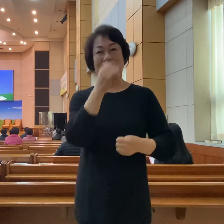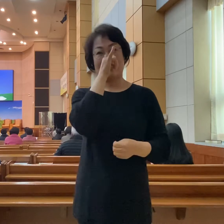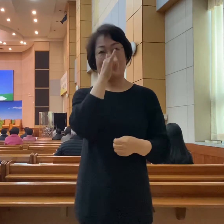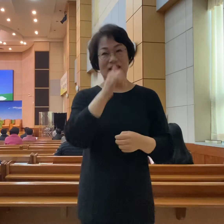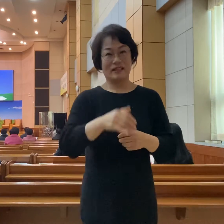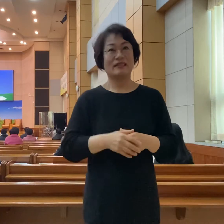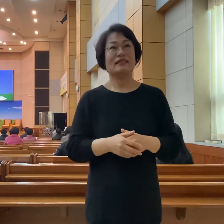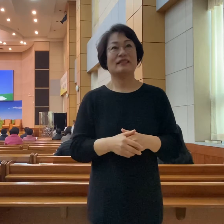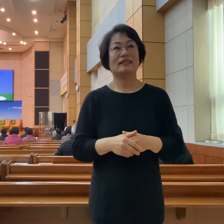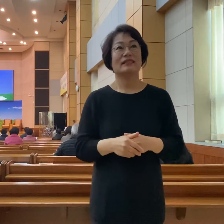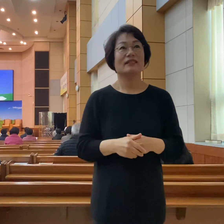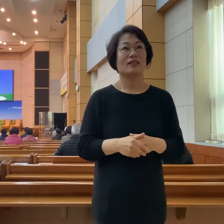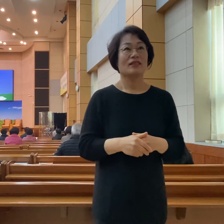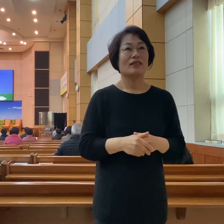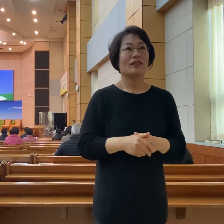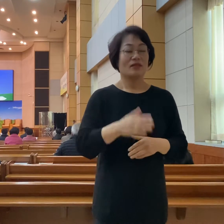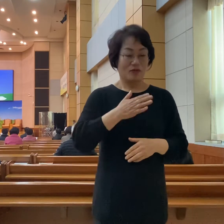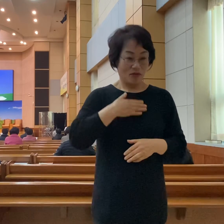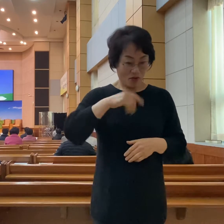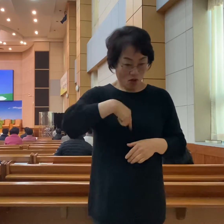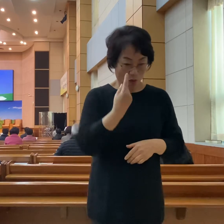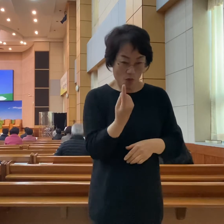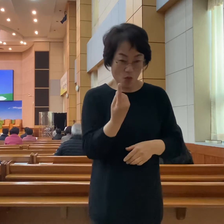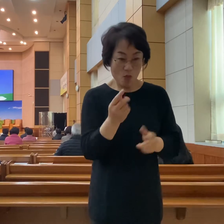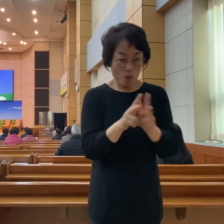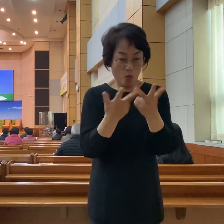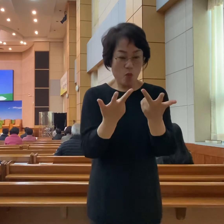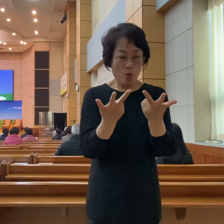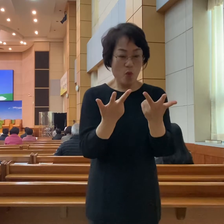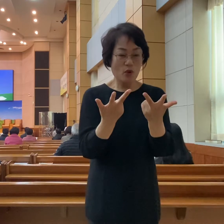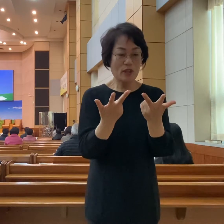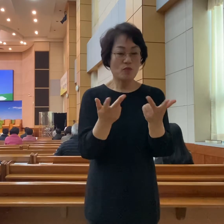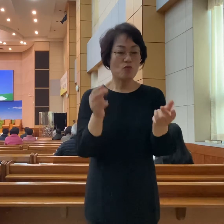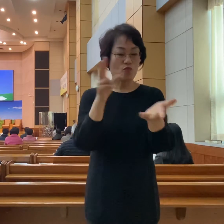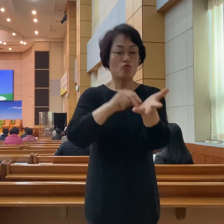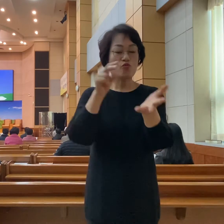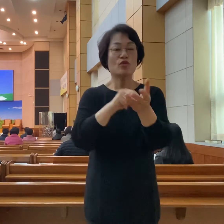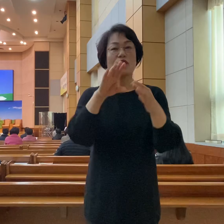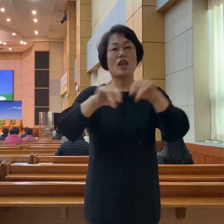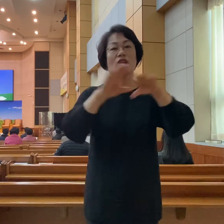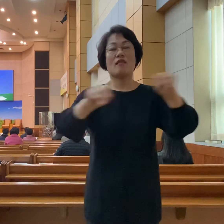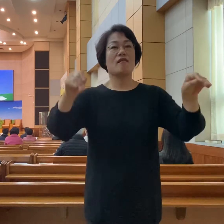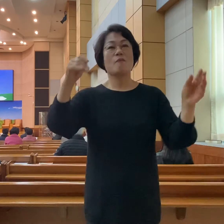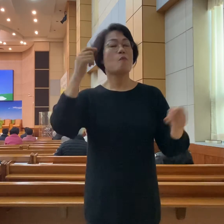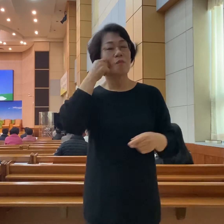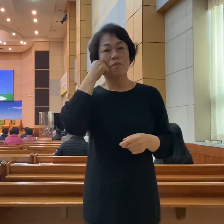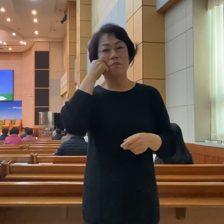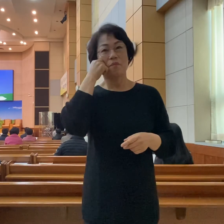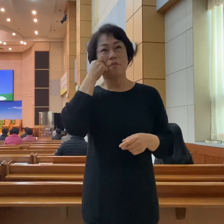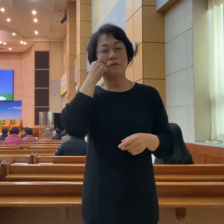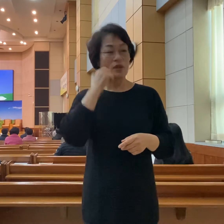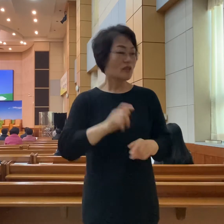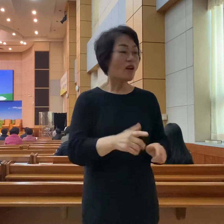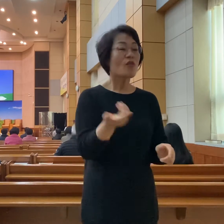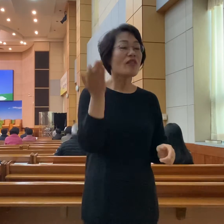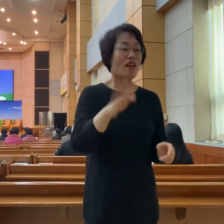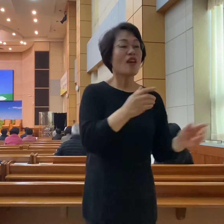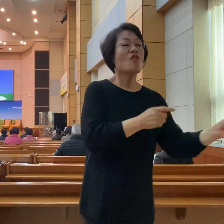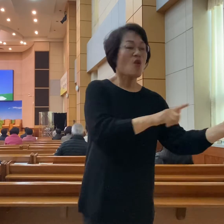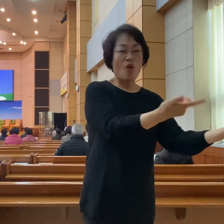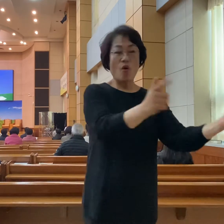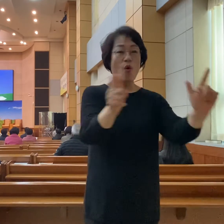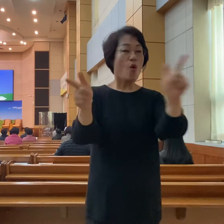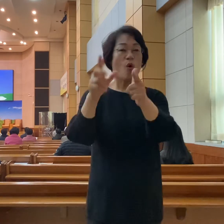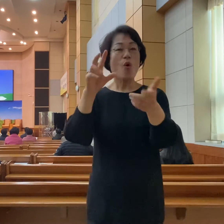몰라요. 자기 문제를 해결 못하는데 어떻게 이런저런 문제도 그래 해결할 수가